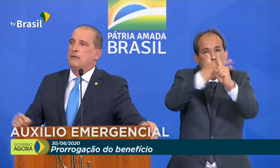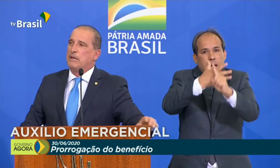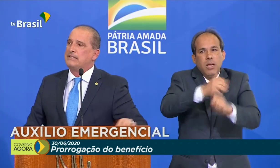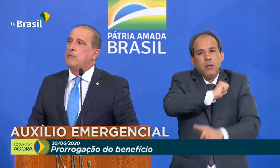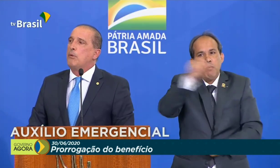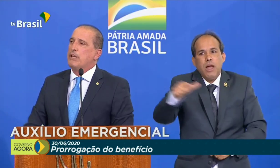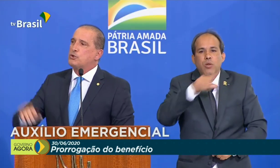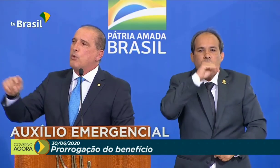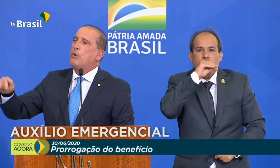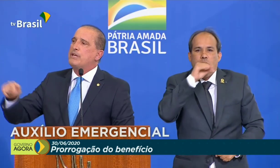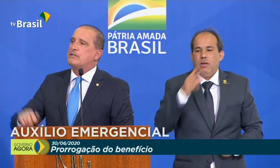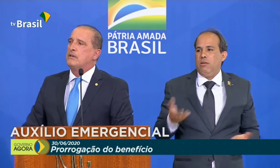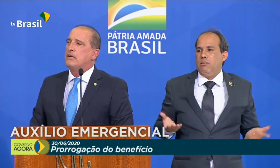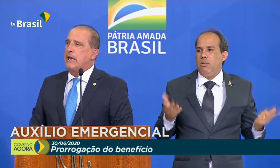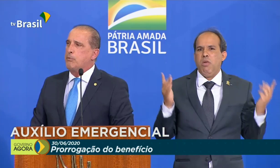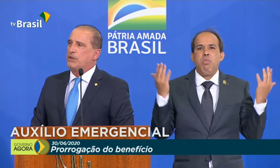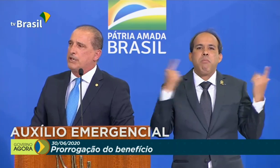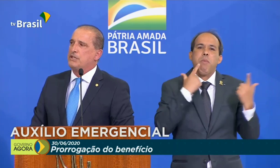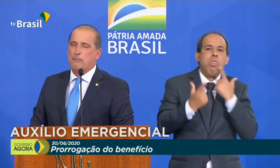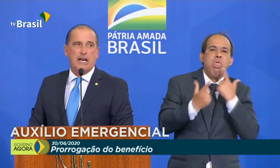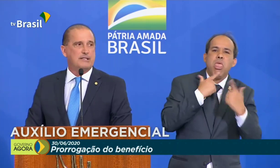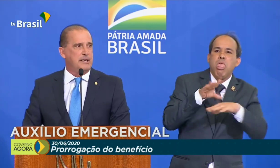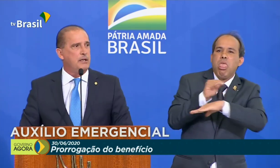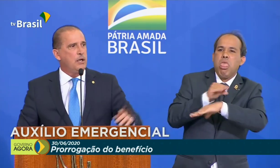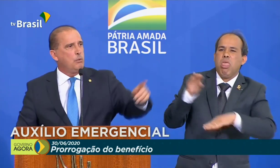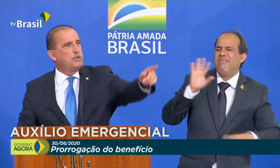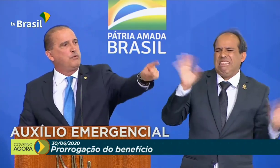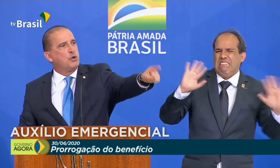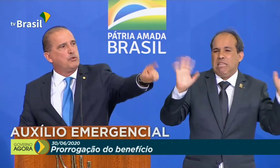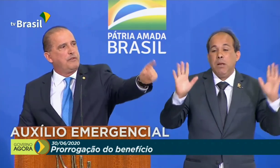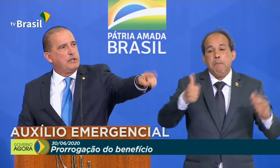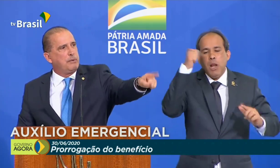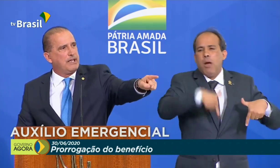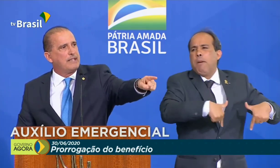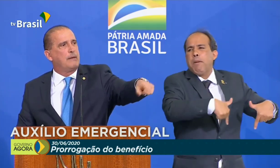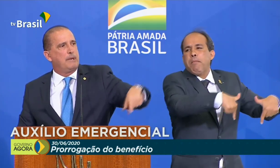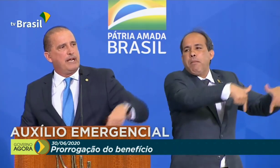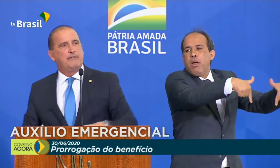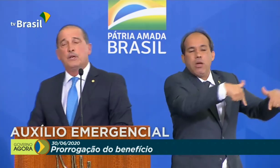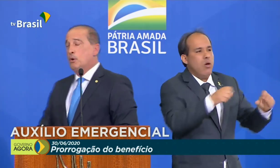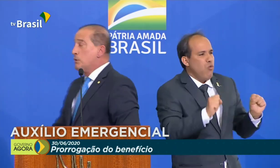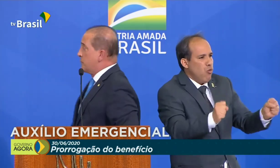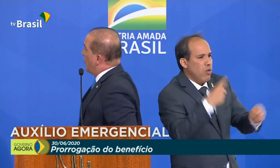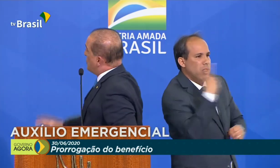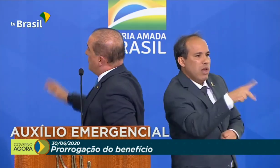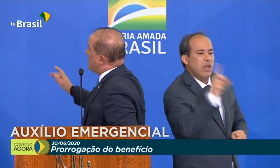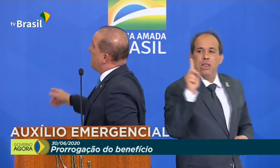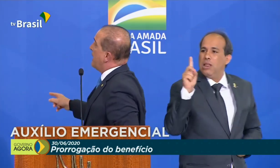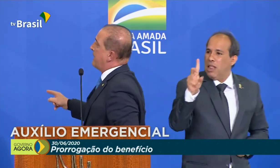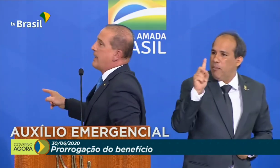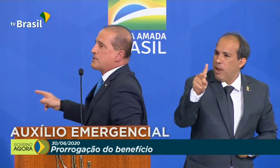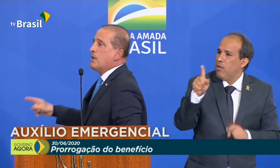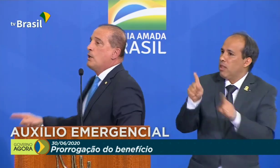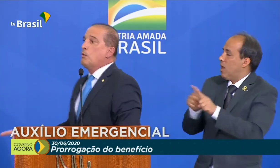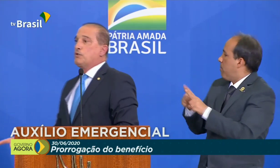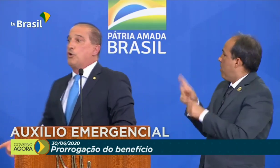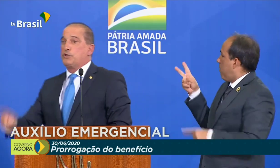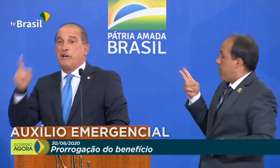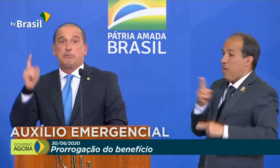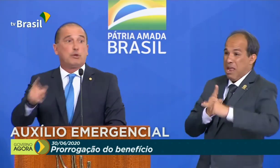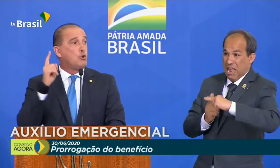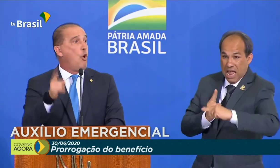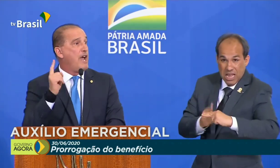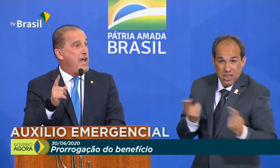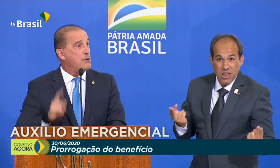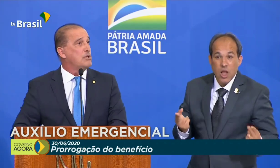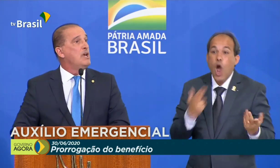fala, mas tem momentos como esse, que é importante lembrar sim, o esforço feito pela Dataprev, o esforço feito pela Caixa, o esforço